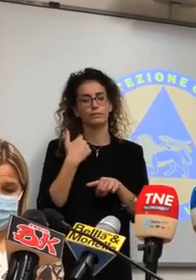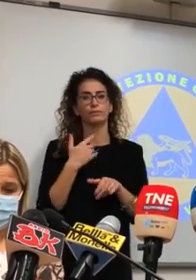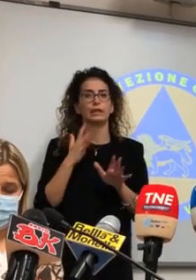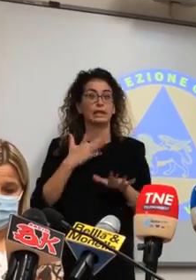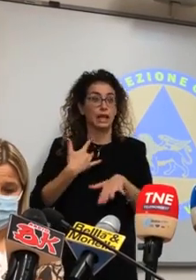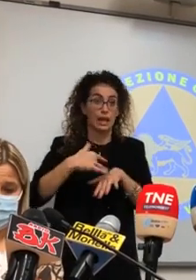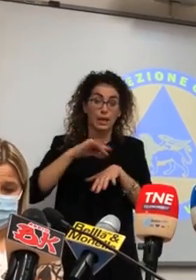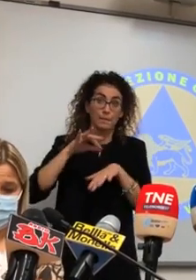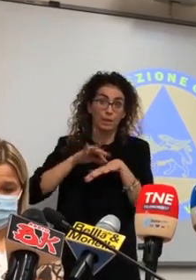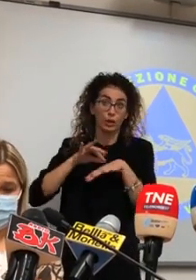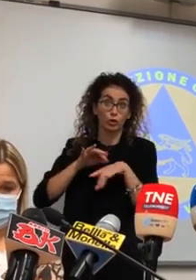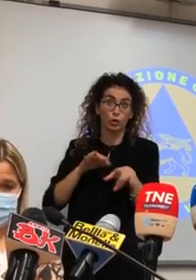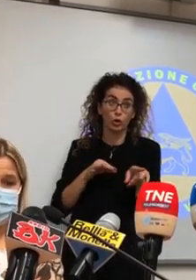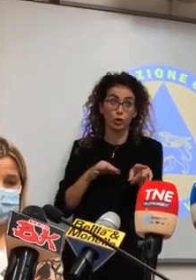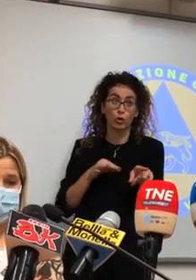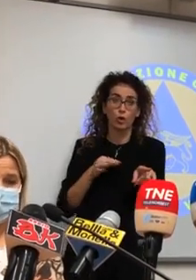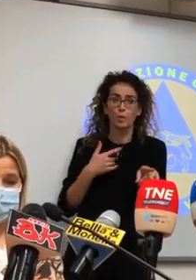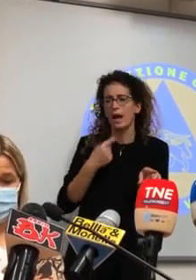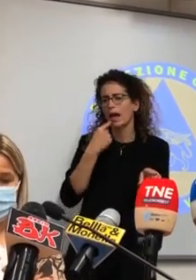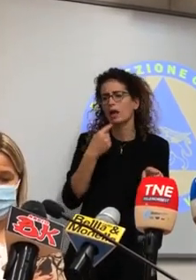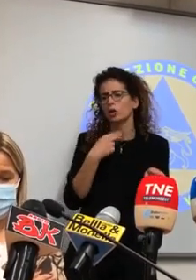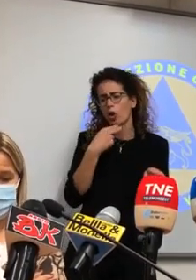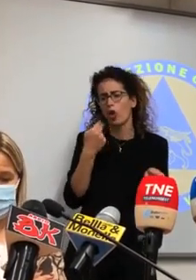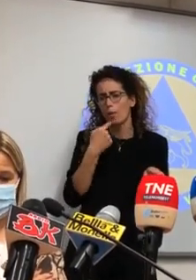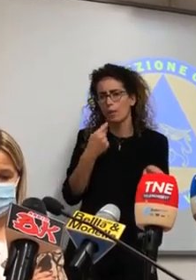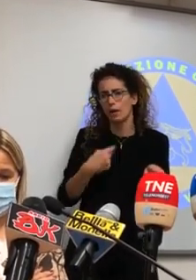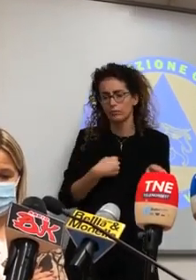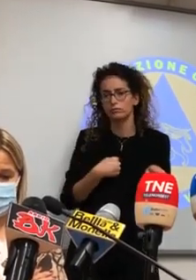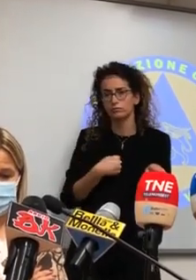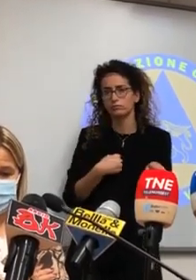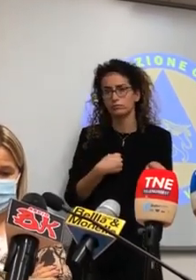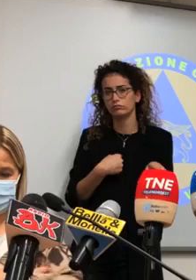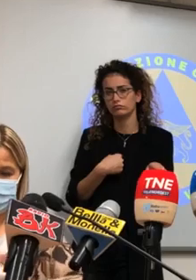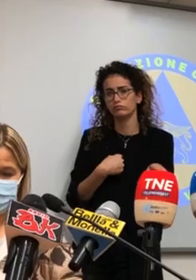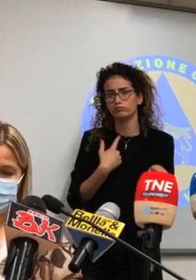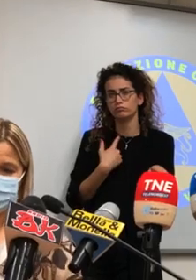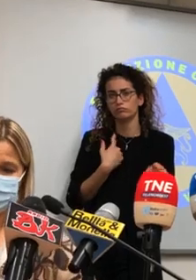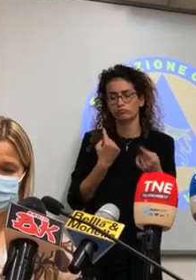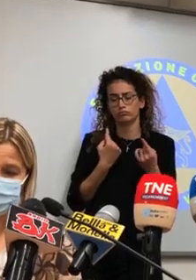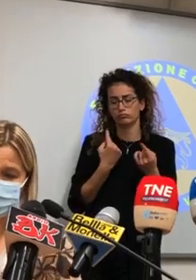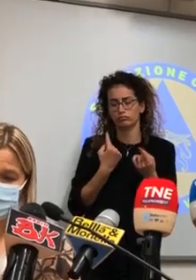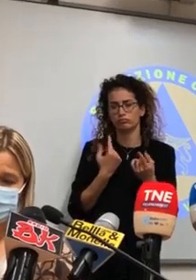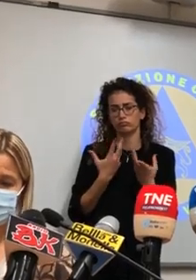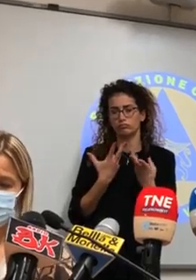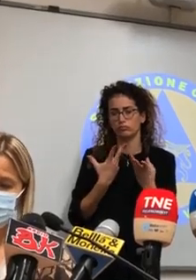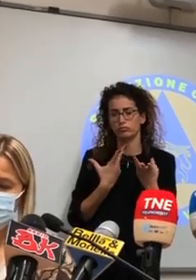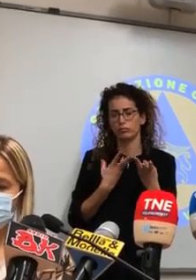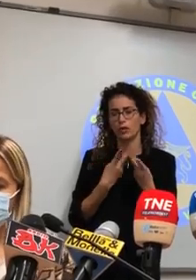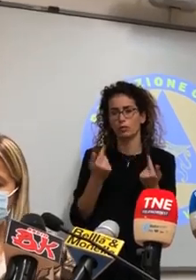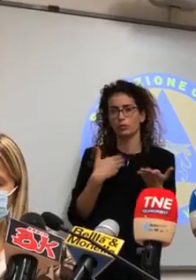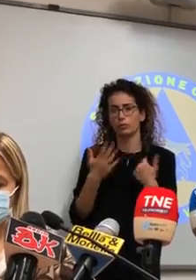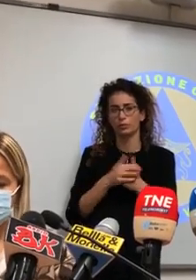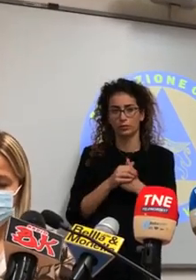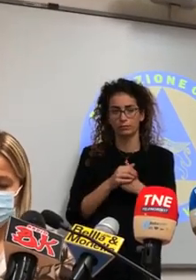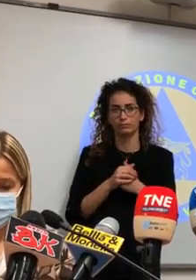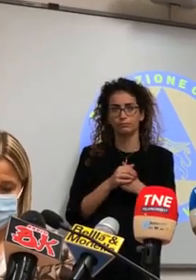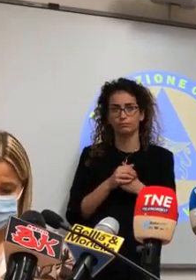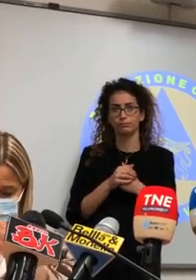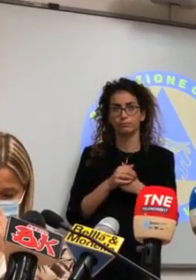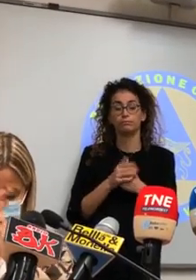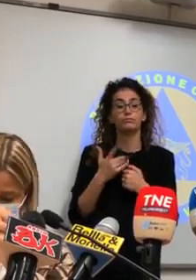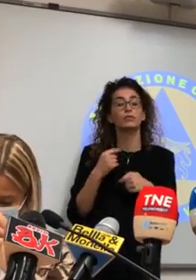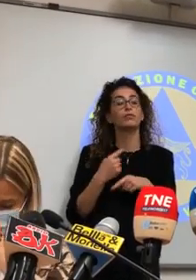ha una patologia, ma ci dica il nome, se ci dà il nome la risolviamo in 3 secondi. E quella